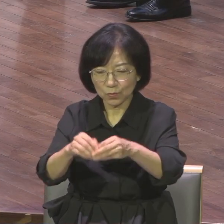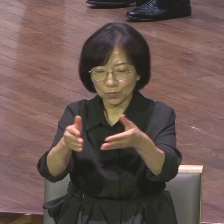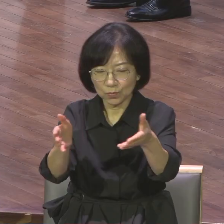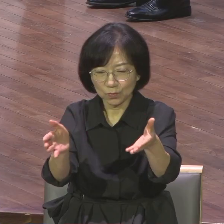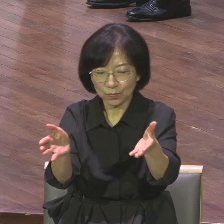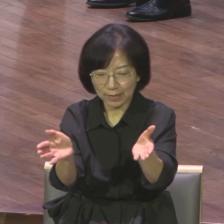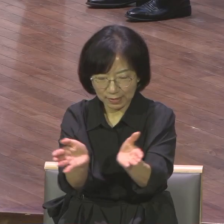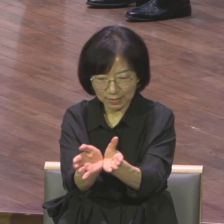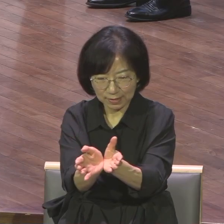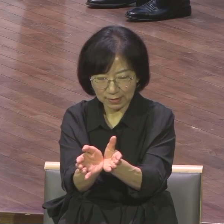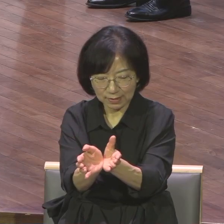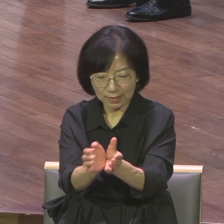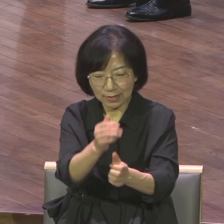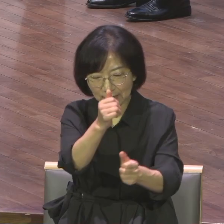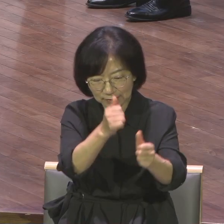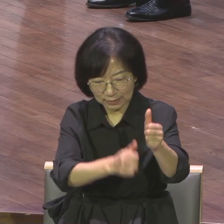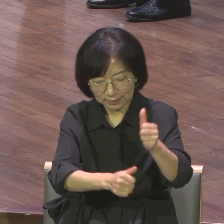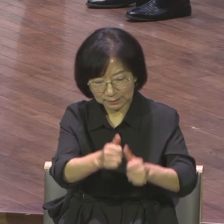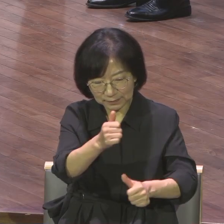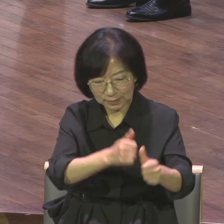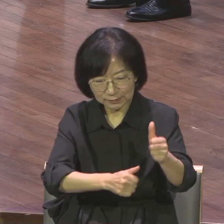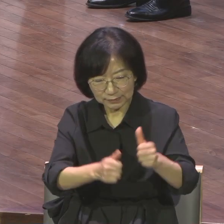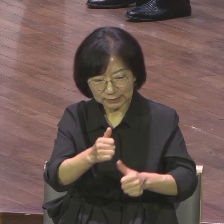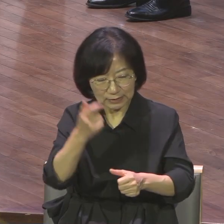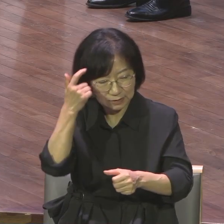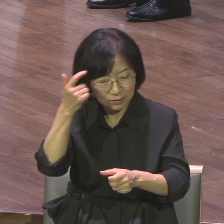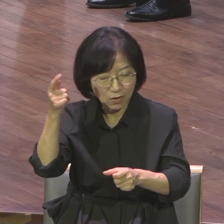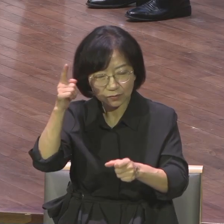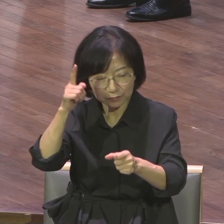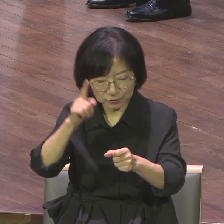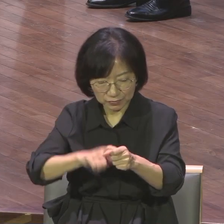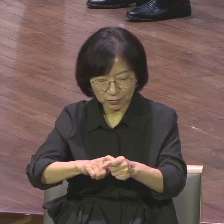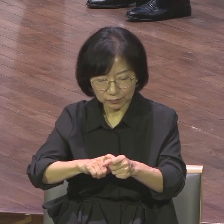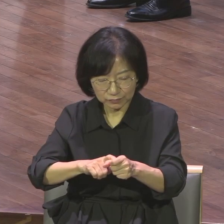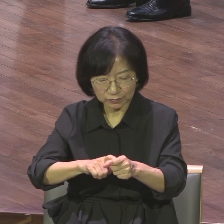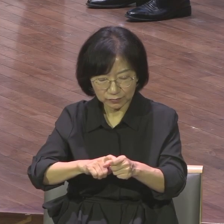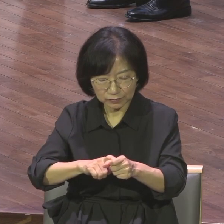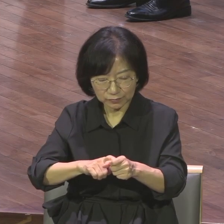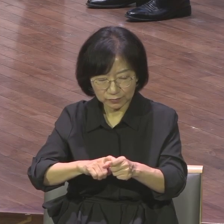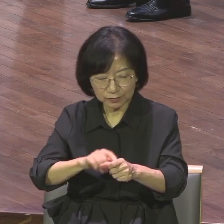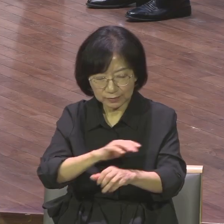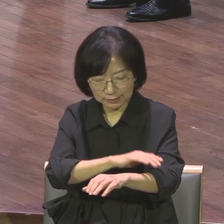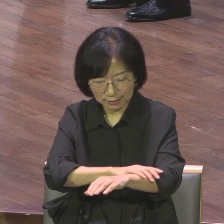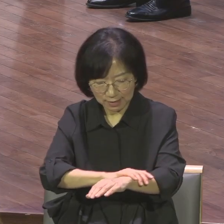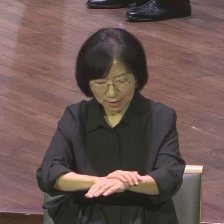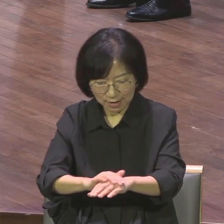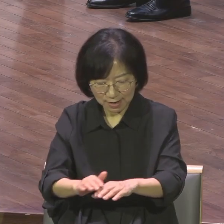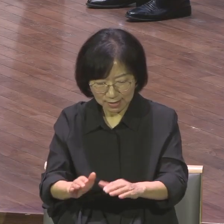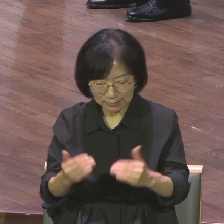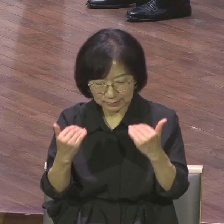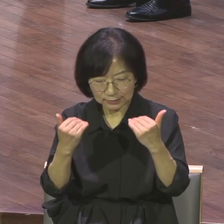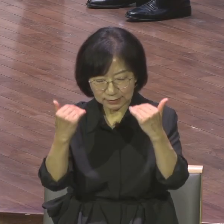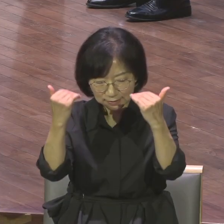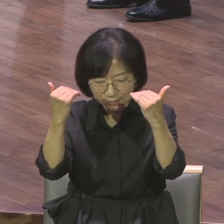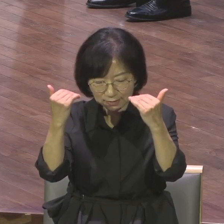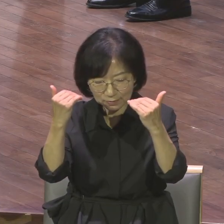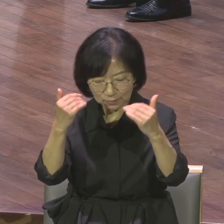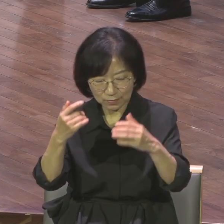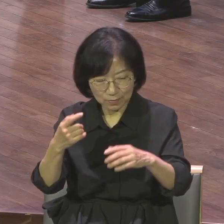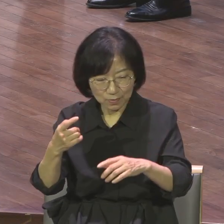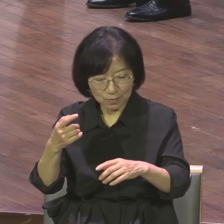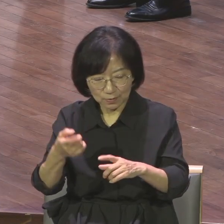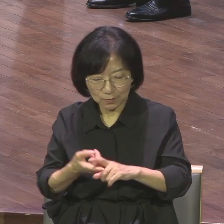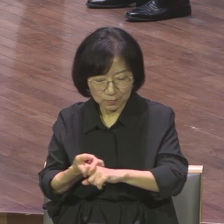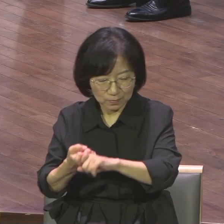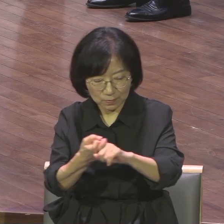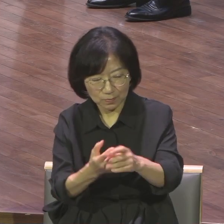다음 세대들이 영육관에 깨어나는 어른들과 우리 자녀들이 원리스되는 그런 놀라운 축제가 교회에서 일어나게